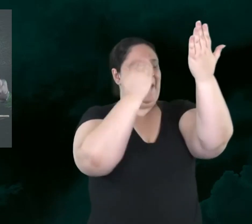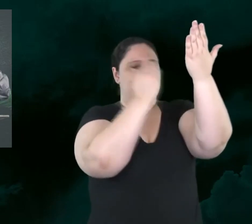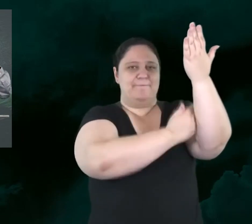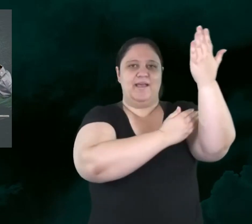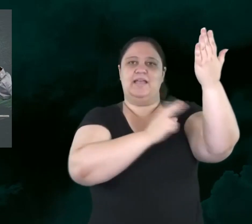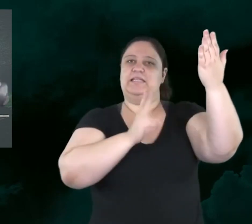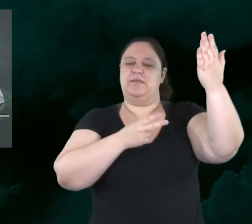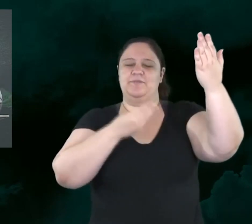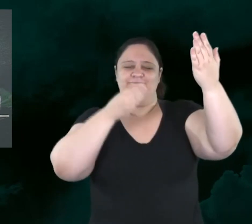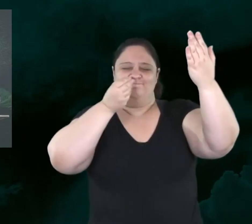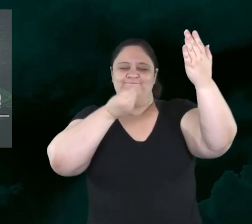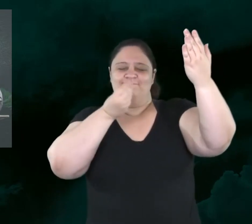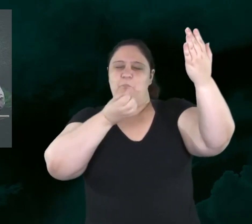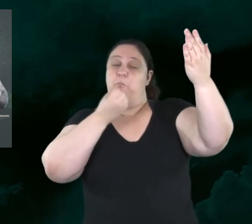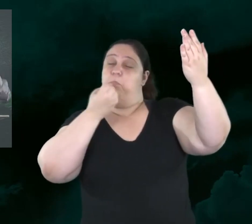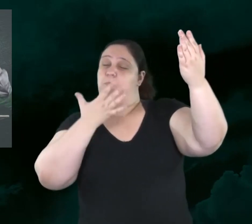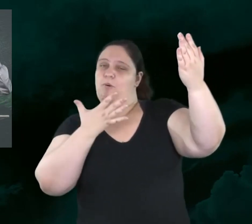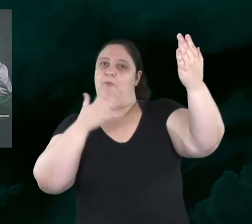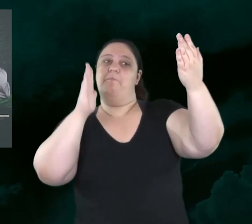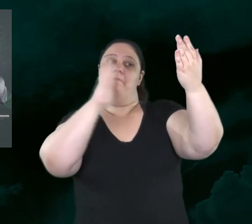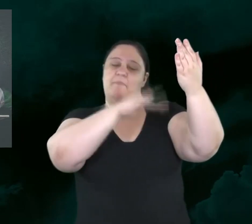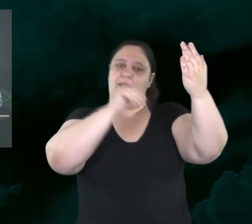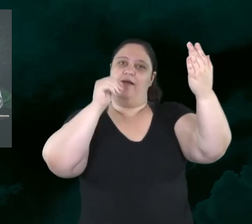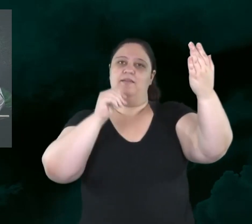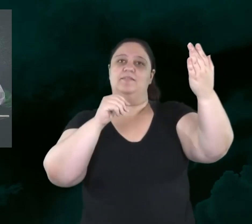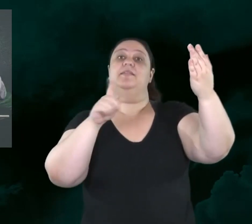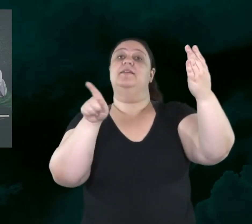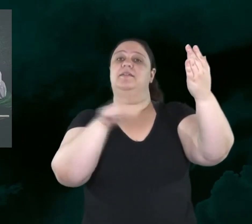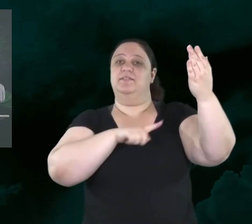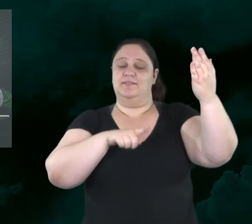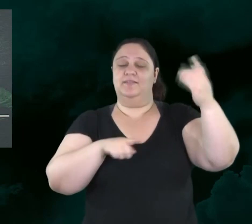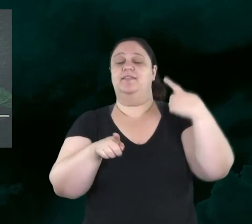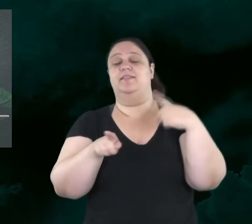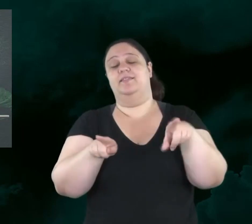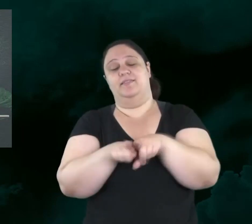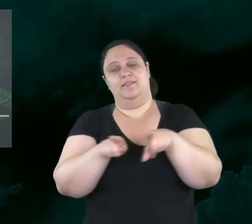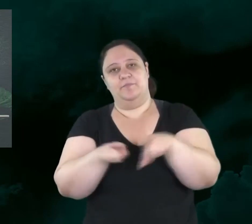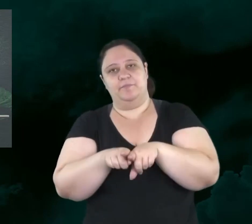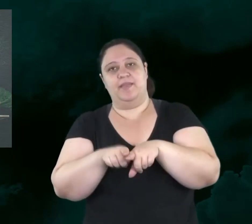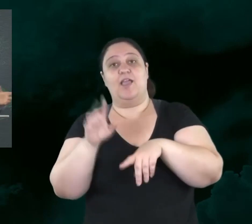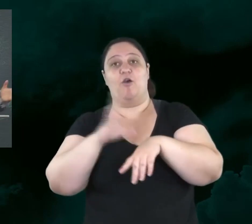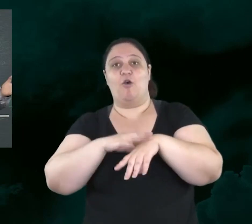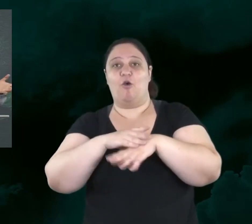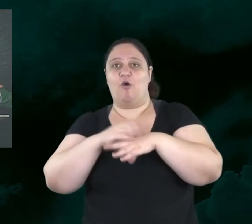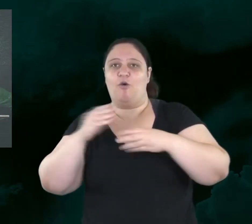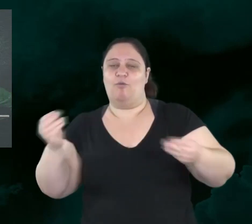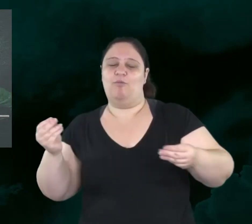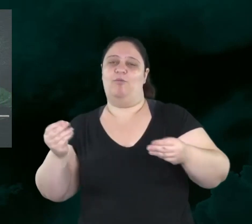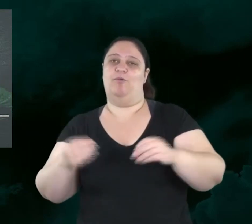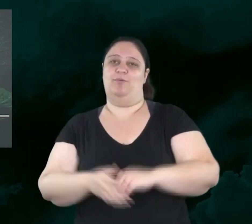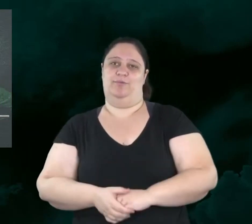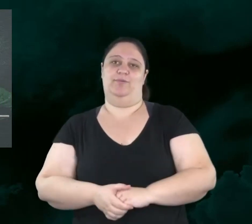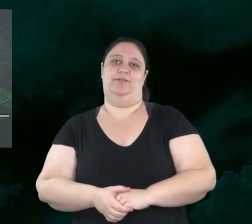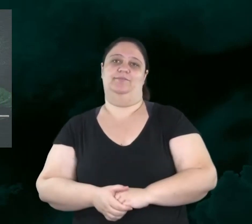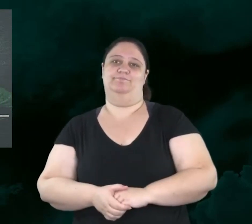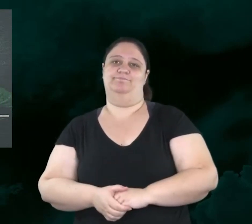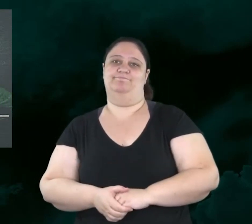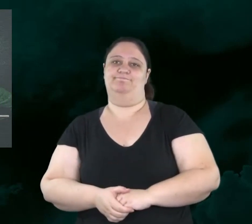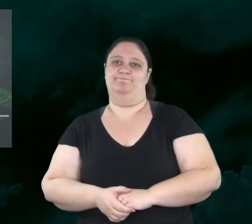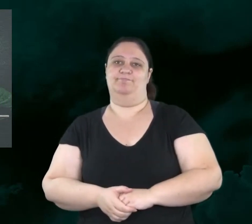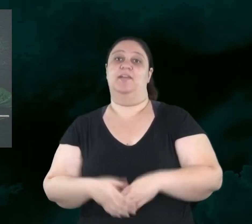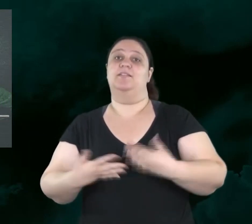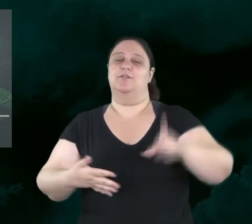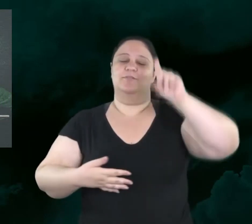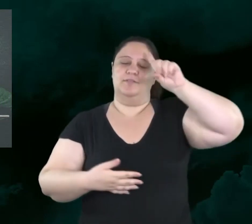é exalado e mais cura proporciona. Queridos irmãos, Deus precisa desses